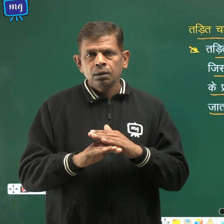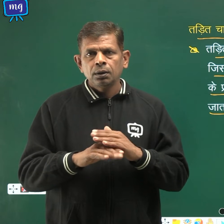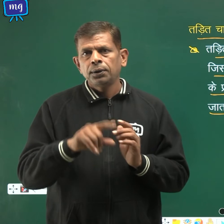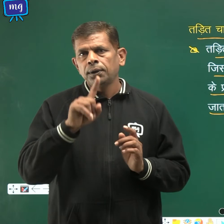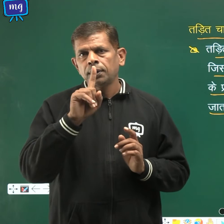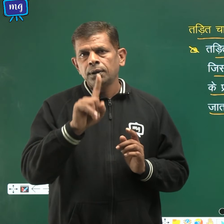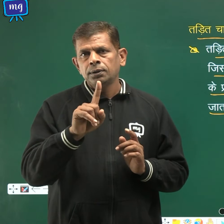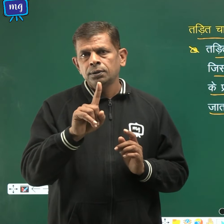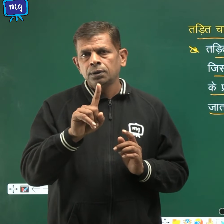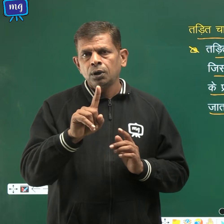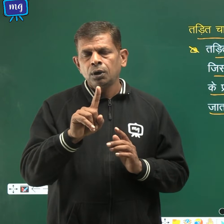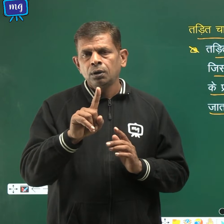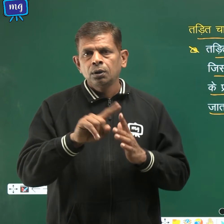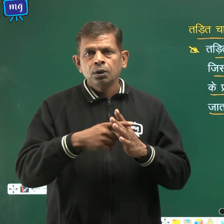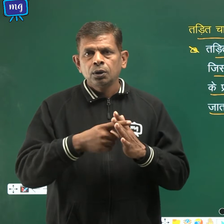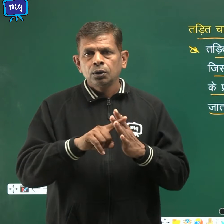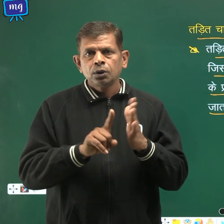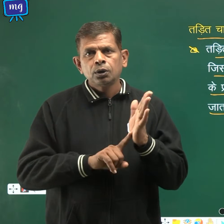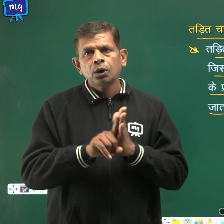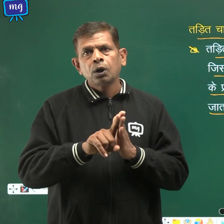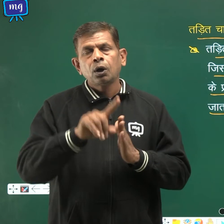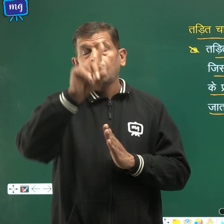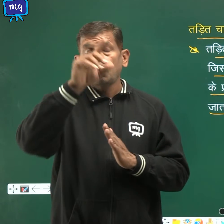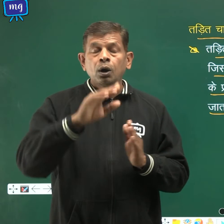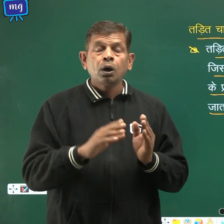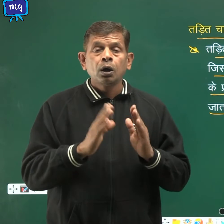एक ऐसा तड़ित चालक लगा हुआ देखा होगा।